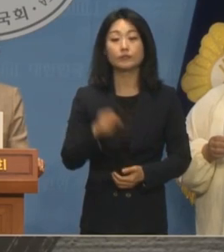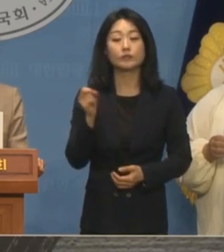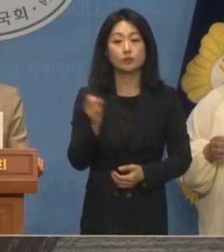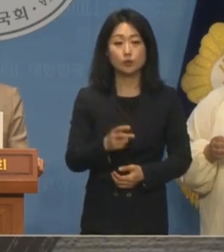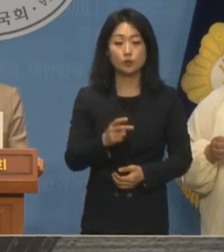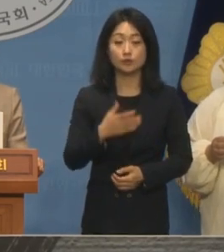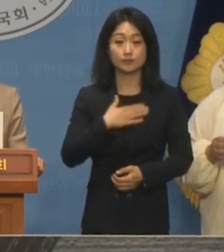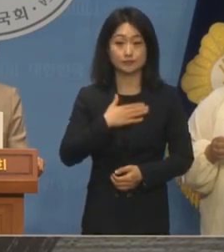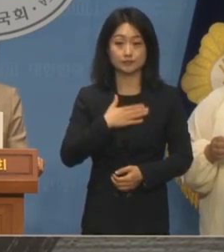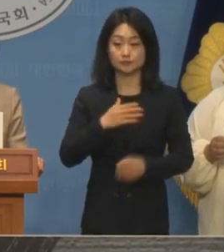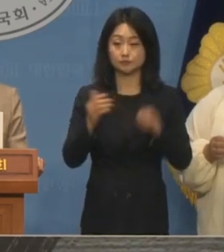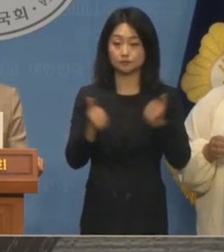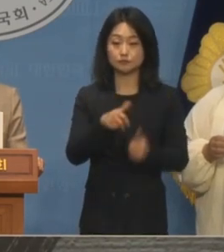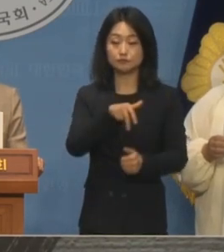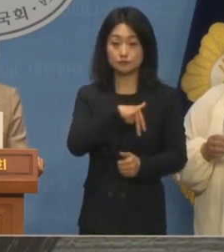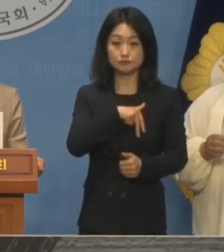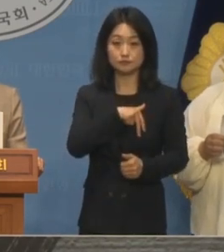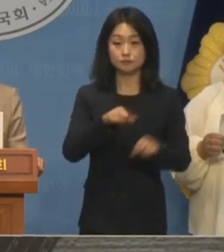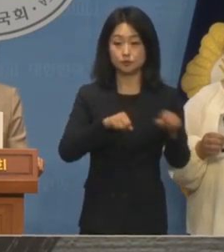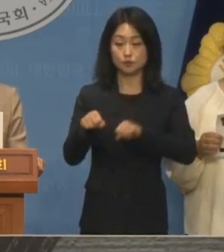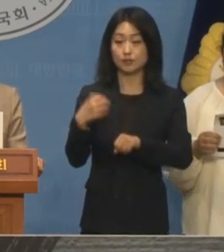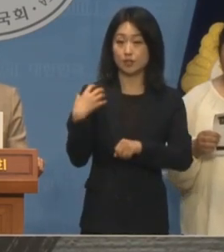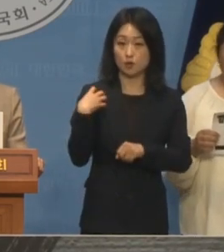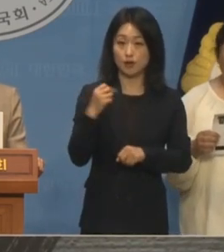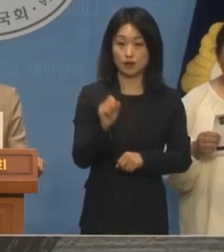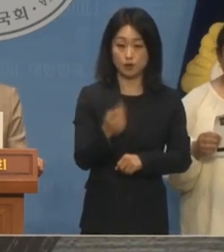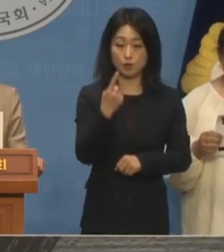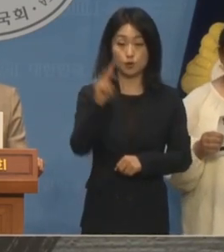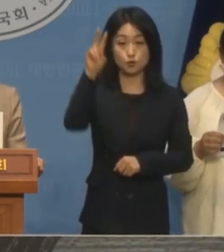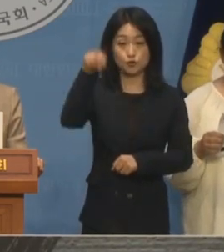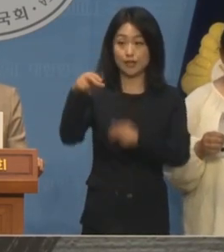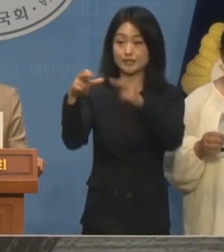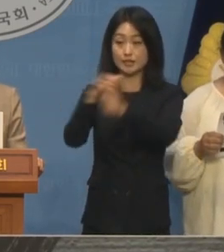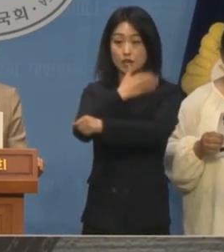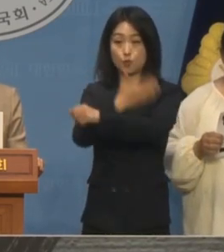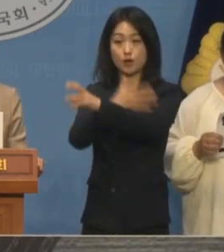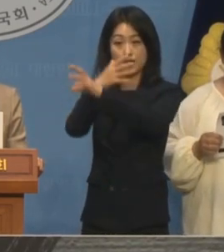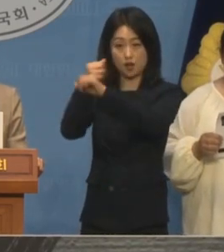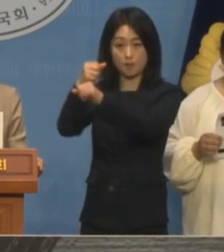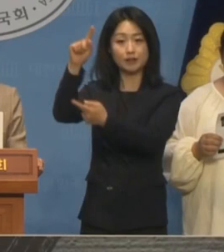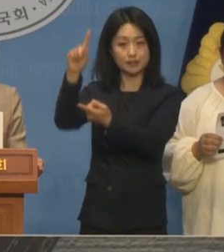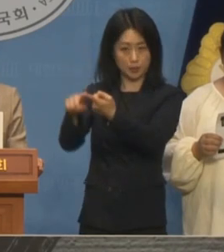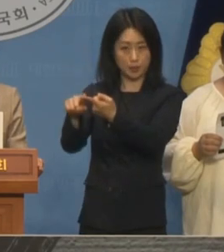나아가 저는 국회 활동을 통해서 유엔 장애인 권리 협약과